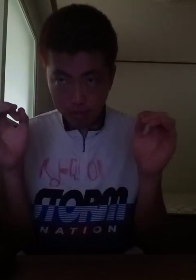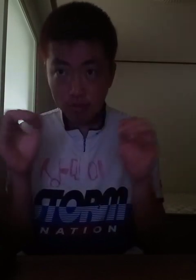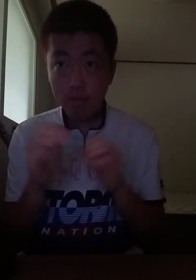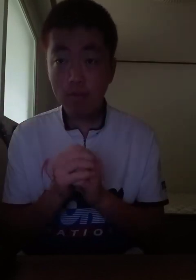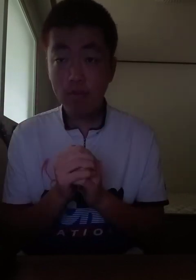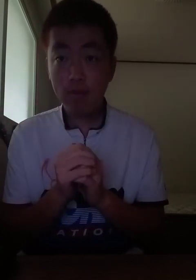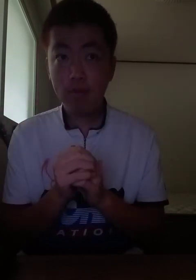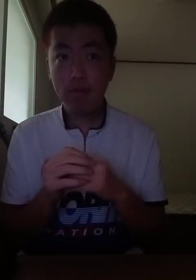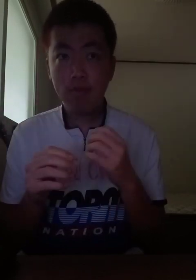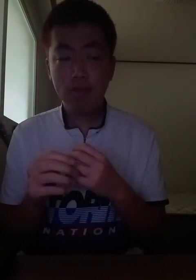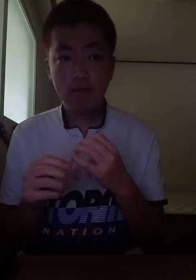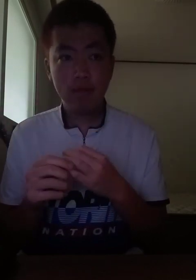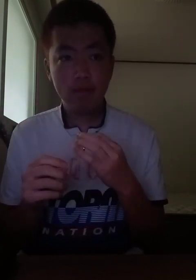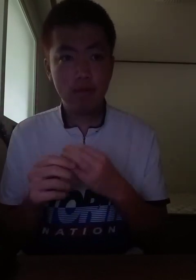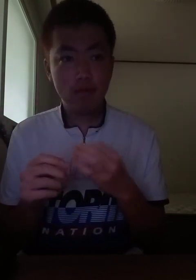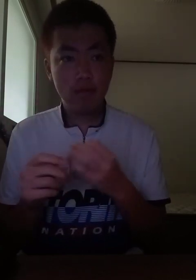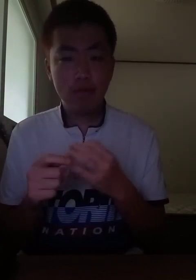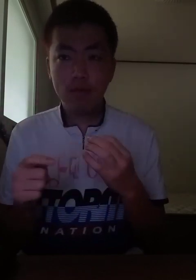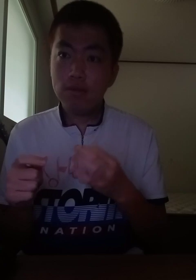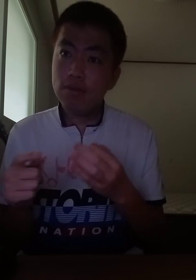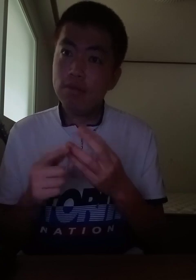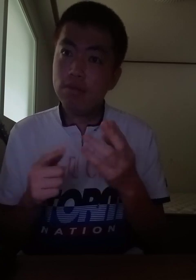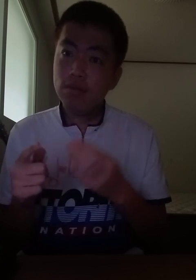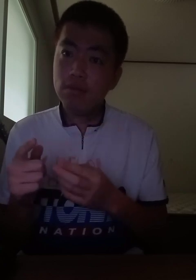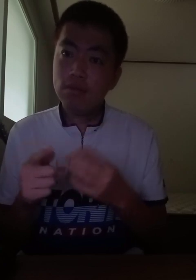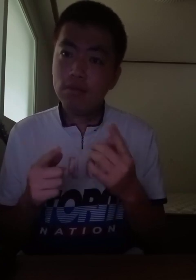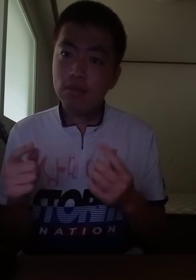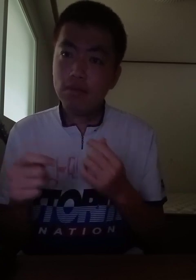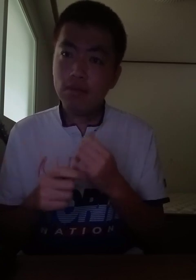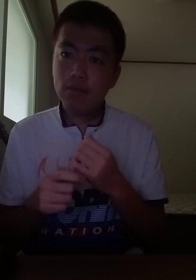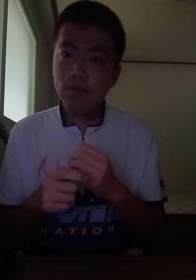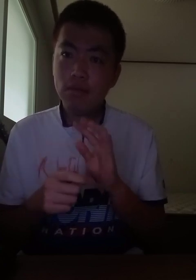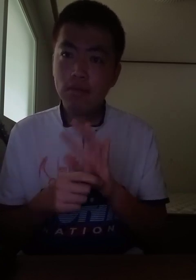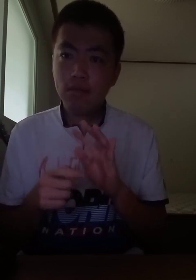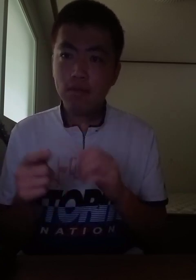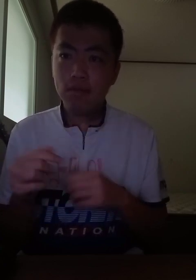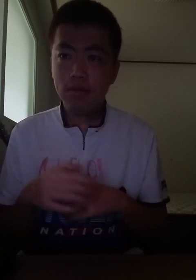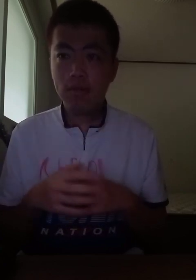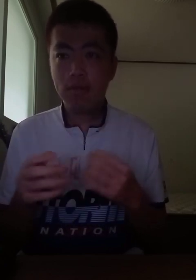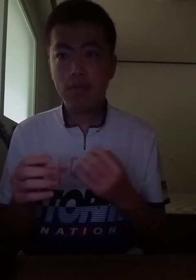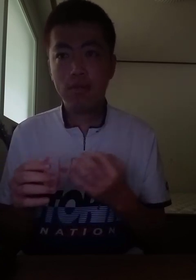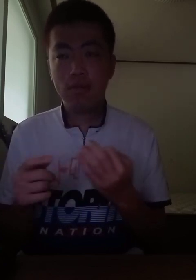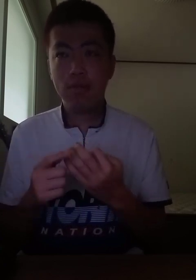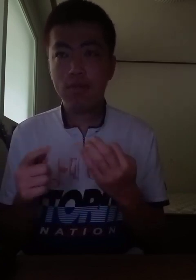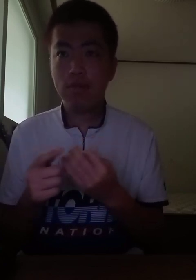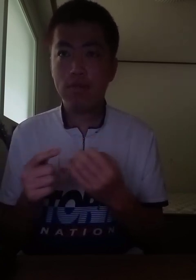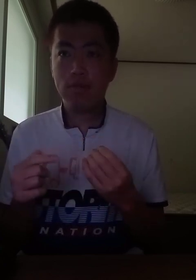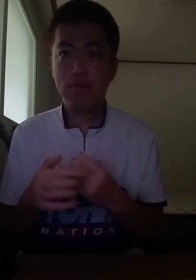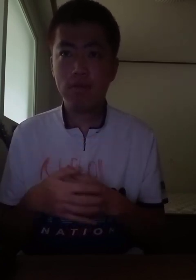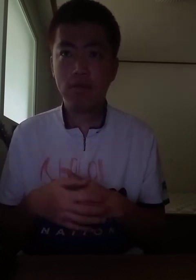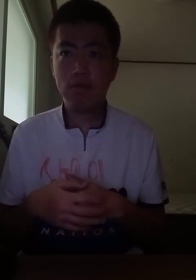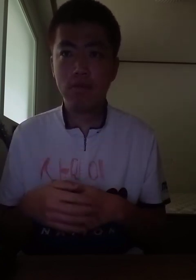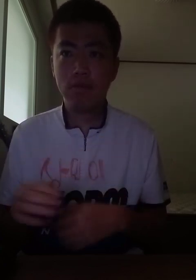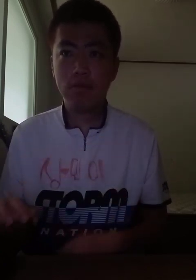서울시가 새로운 사업을 시작하면서 생활 속 실질적인 불안을 해소하겠다고 밝혔는데요. 언제쯤 집에 안심하고 갈 수 있을까요? 밀착 카메라